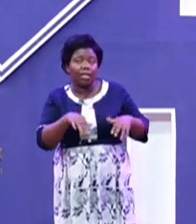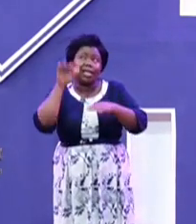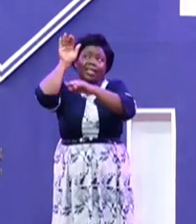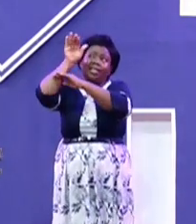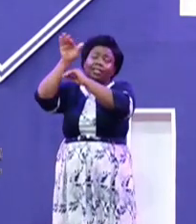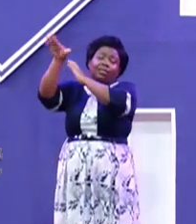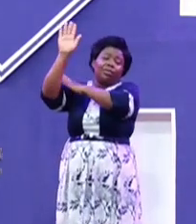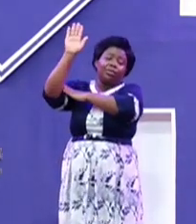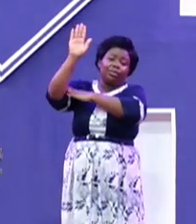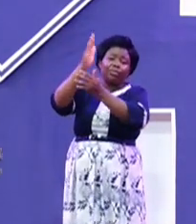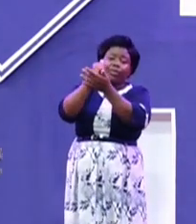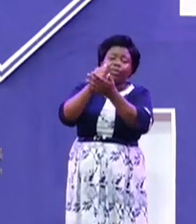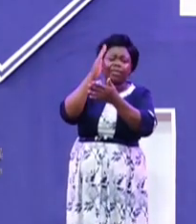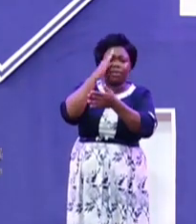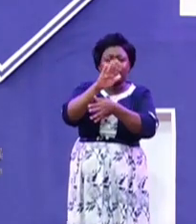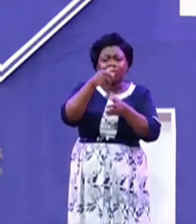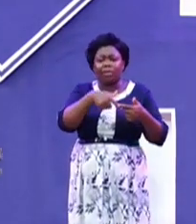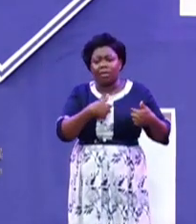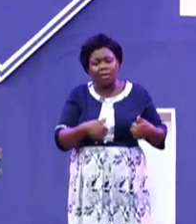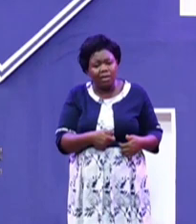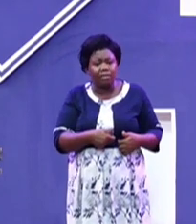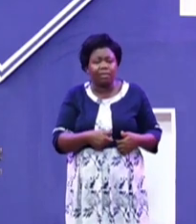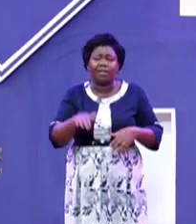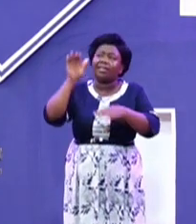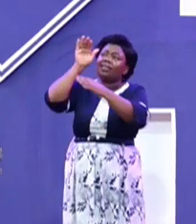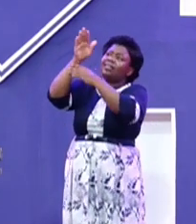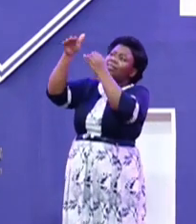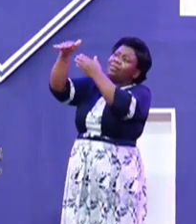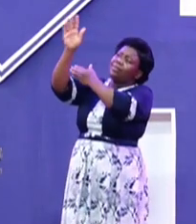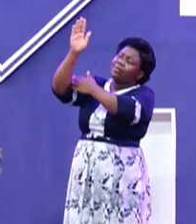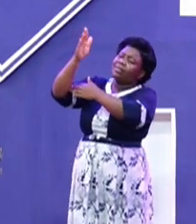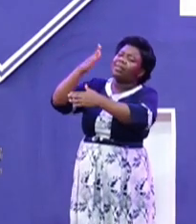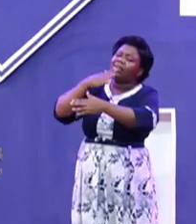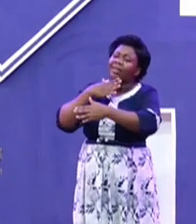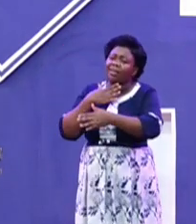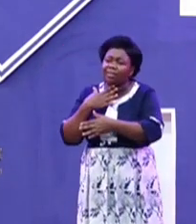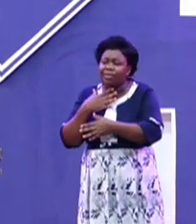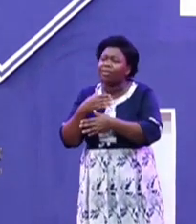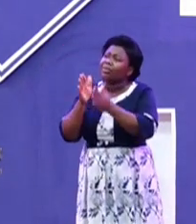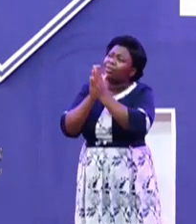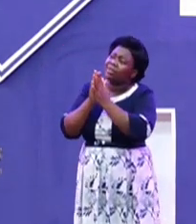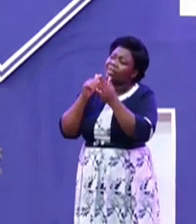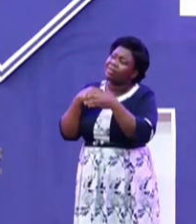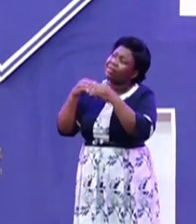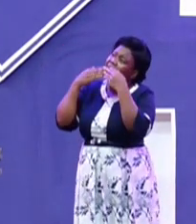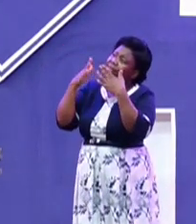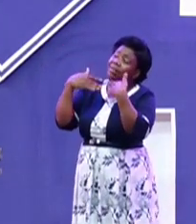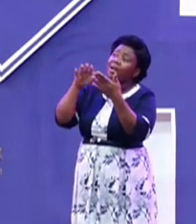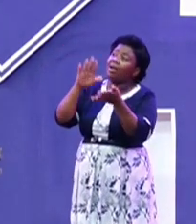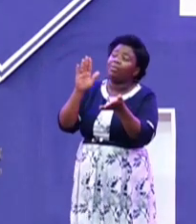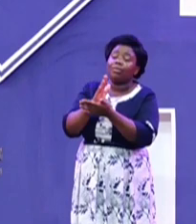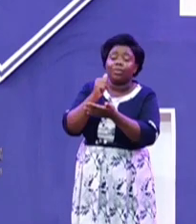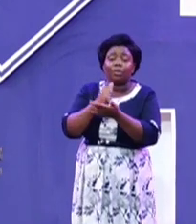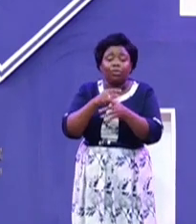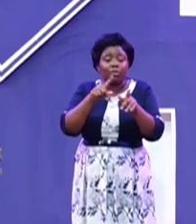Katonda kubanga amanyi emitima gyaffe. Omubuuze Mukama, wandyagadde nkwebaze ntya? Kubanga